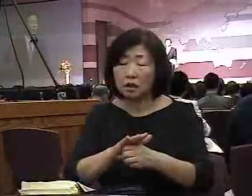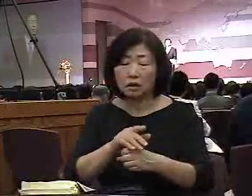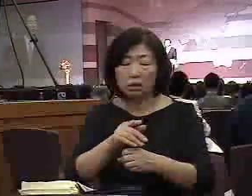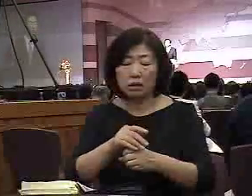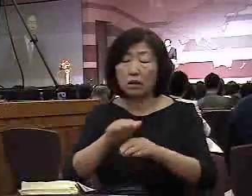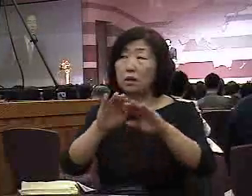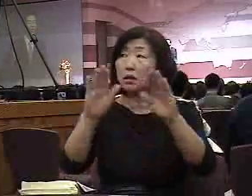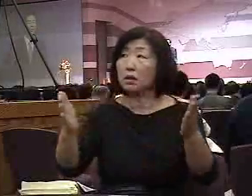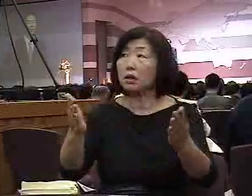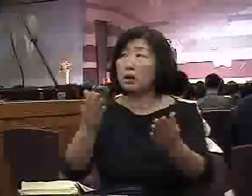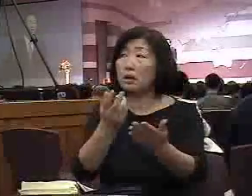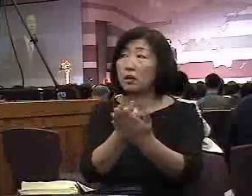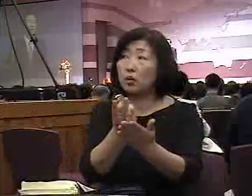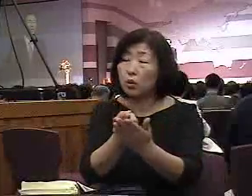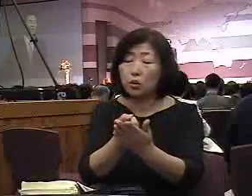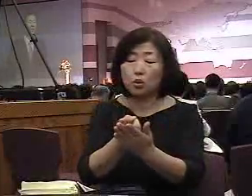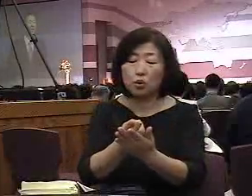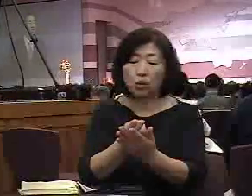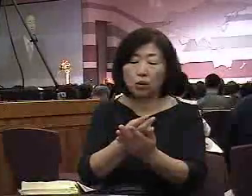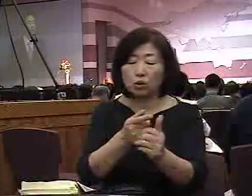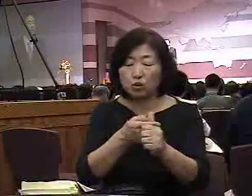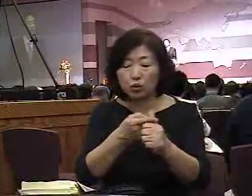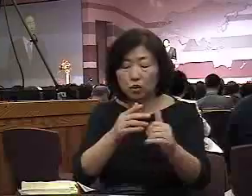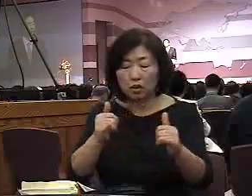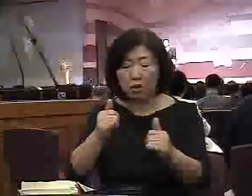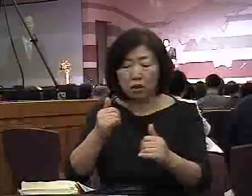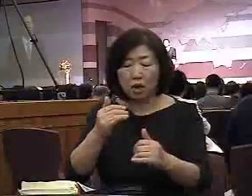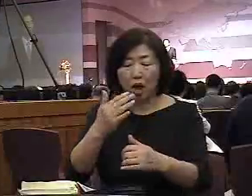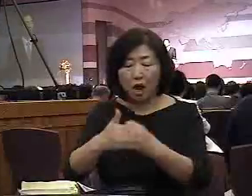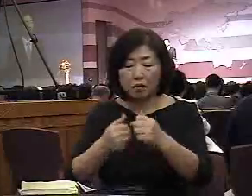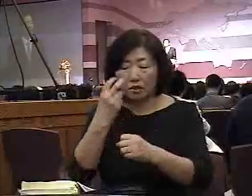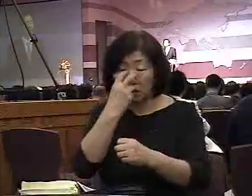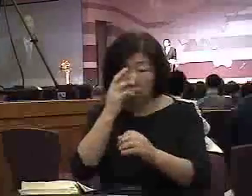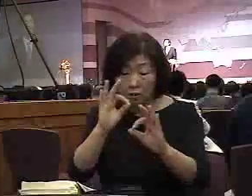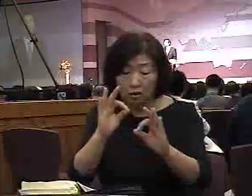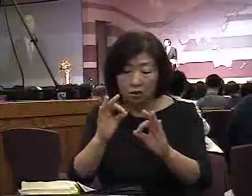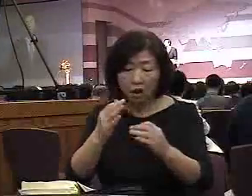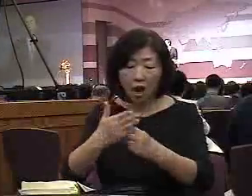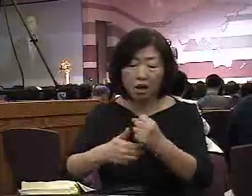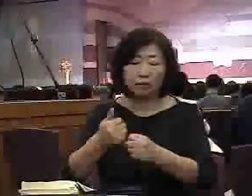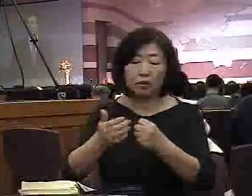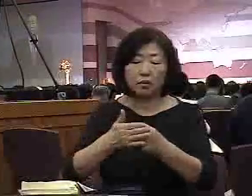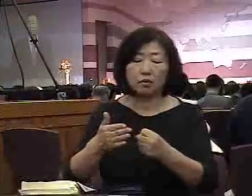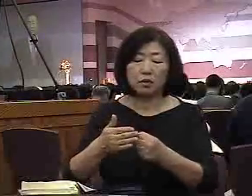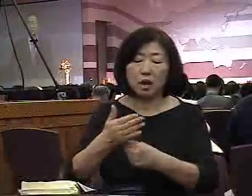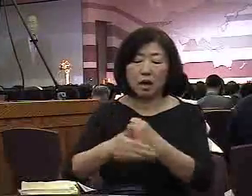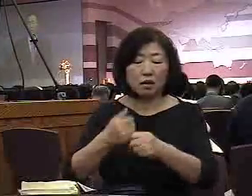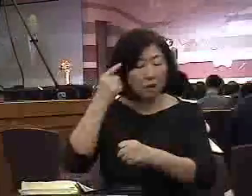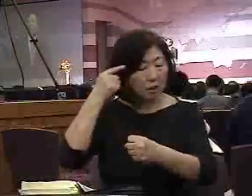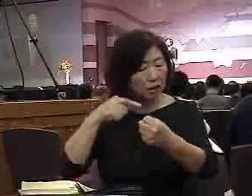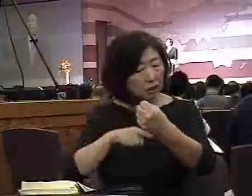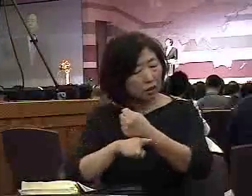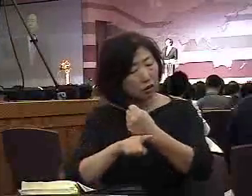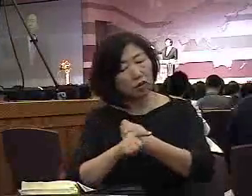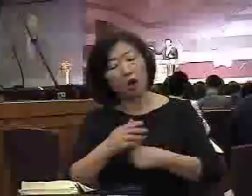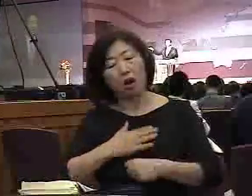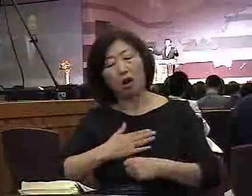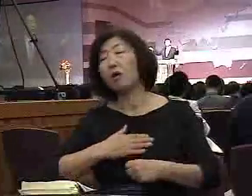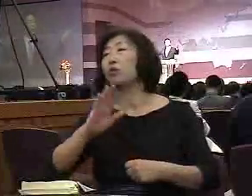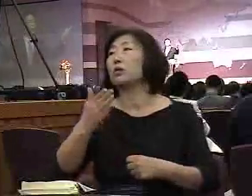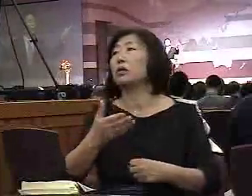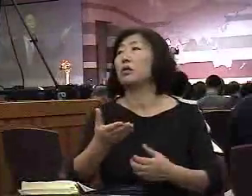재단에 놓고 죽어가는 것을 지켜봐야 하는 하나님이시기 때문에 그렇습니다. 그래서 하나님의 의도를 우리는 알아야 합니다. 이걸